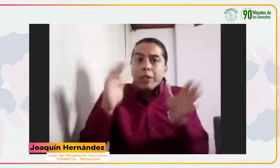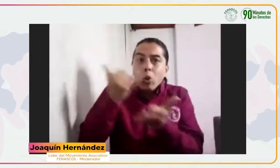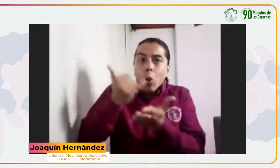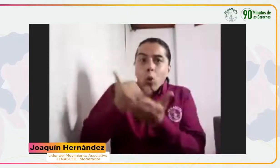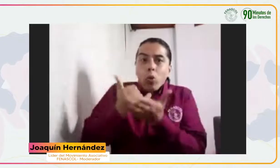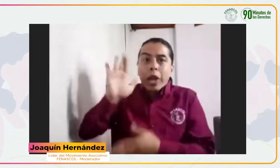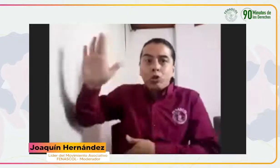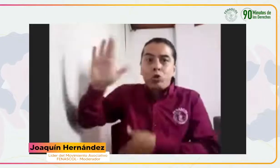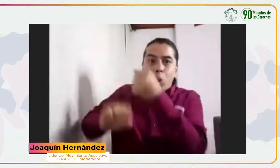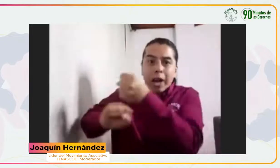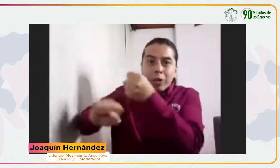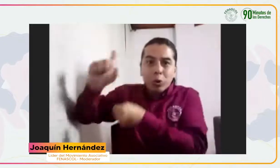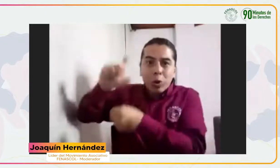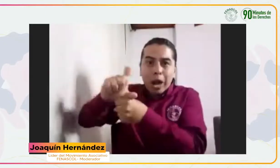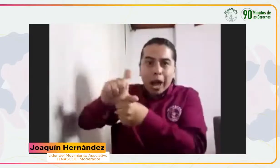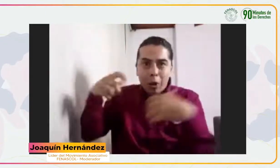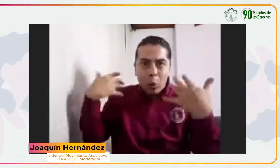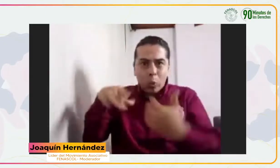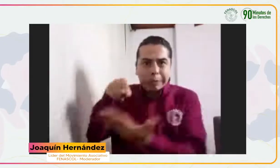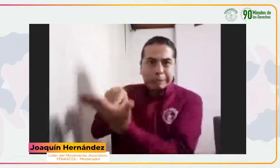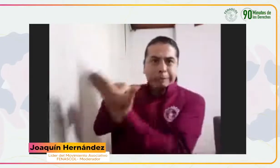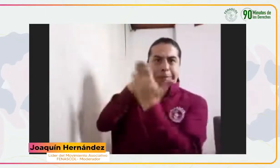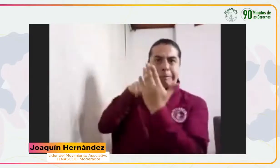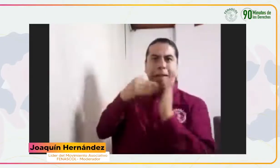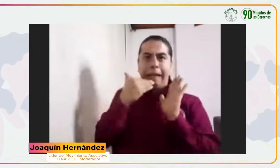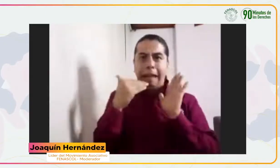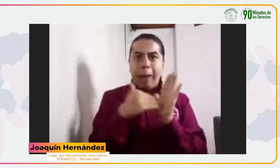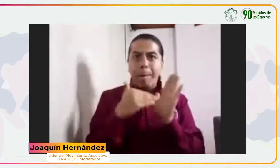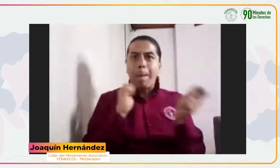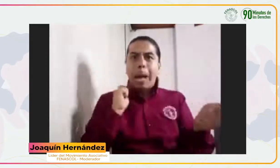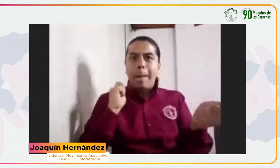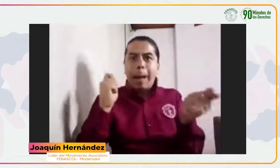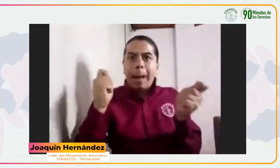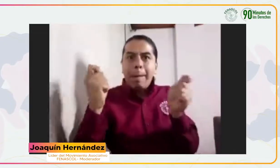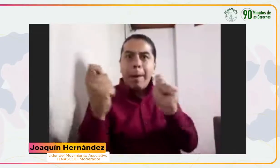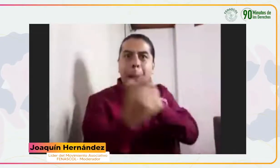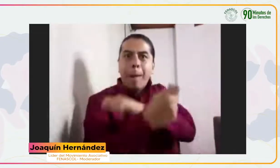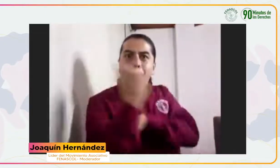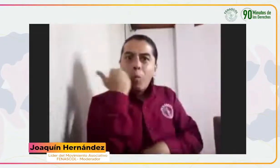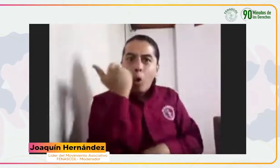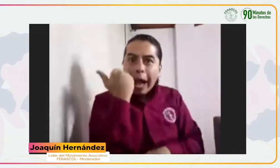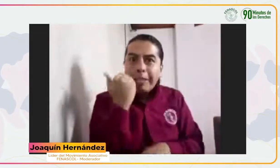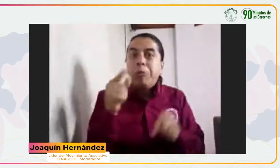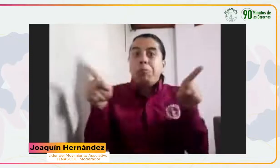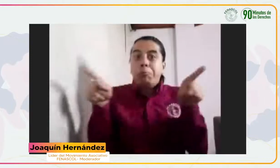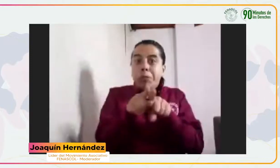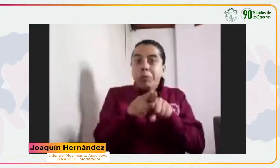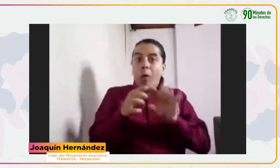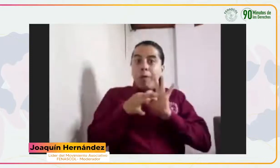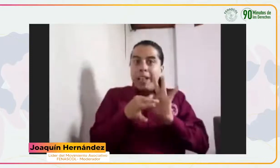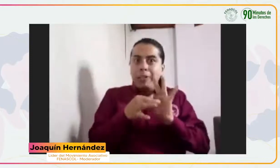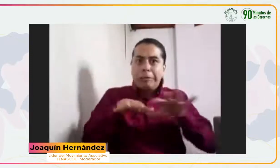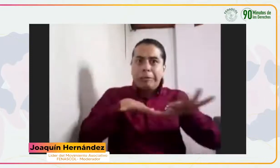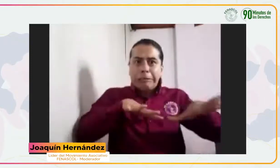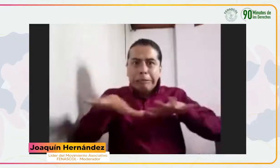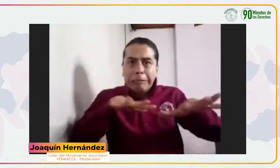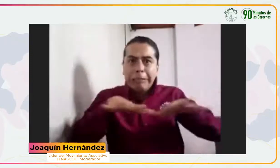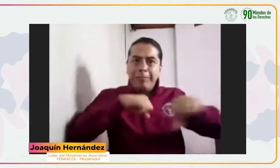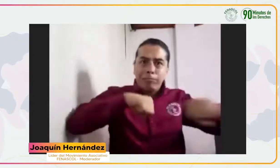hombres. Creo que allí hay solamente 2 hombres en este espacio y creo que es un ejemplo muy grande para poder replicarlo también